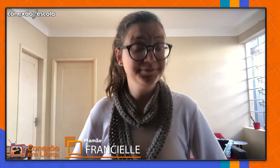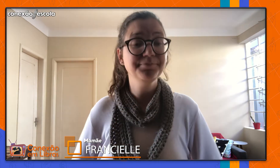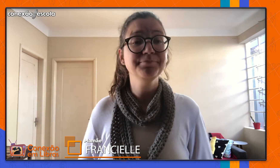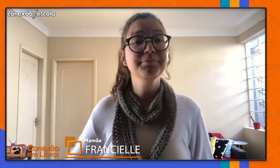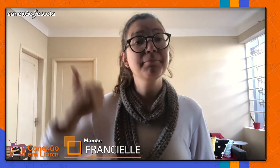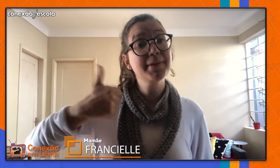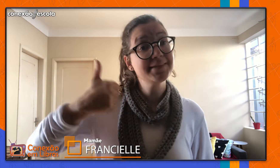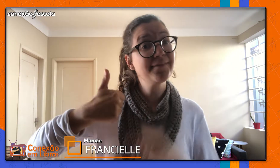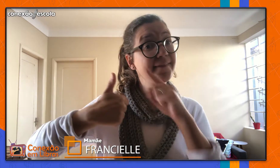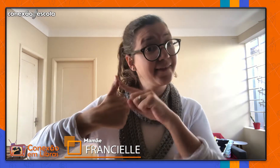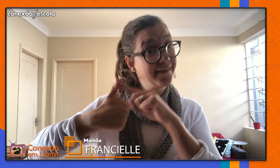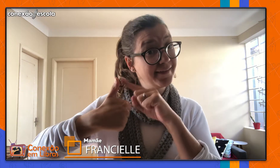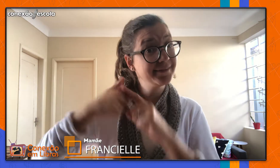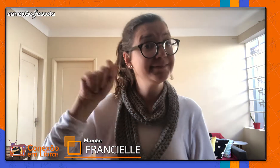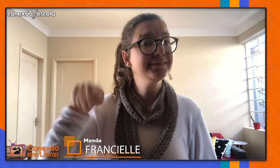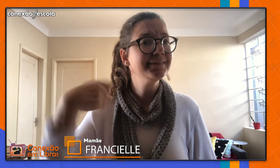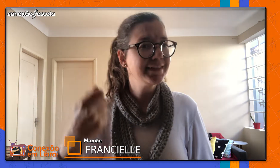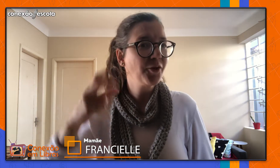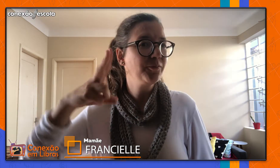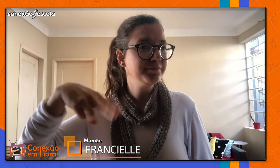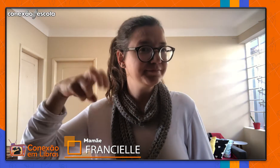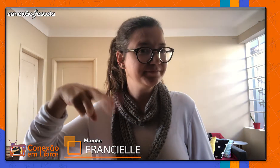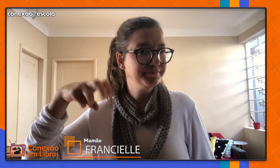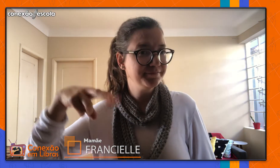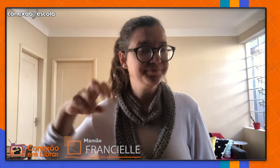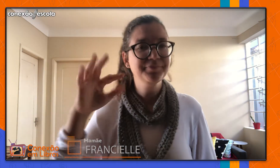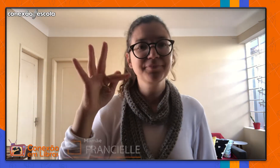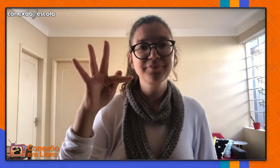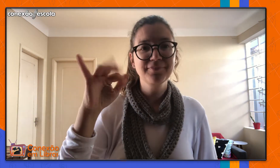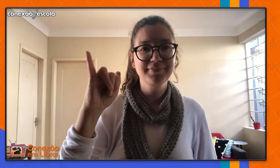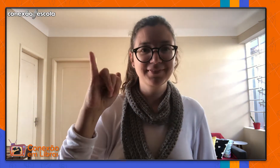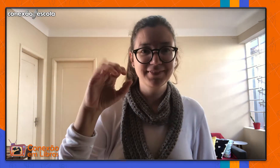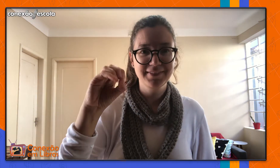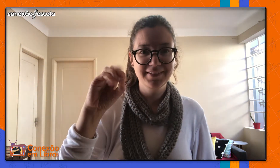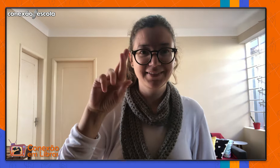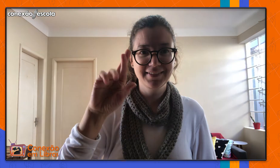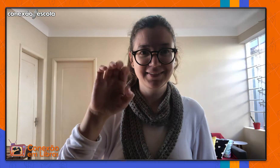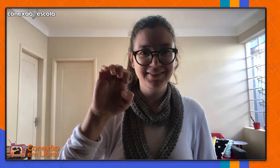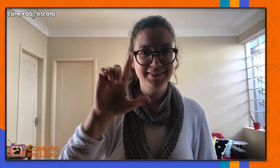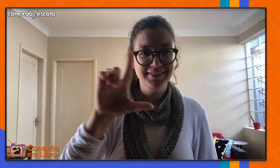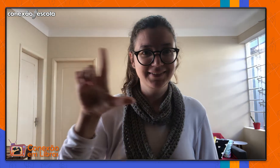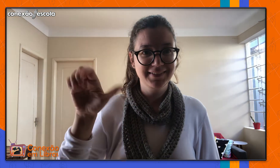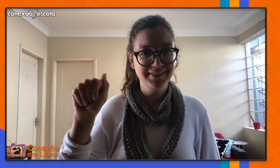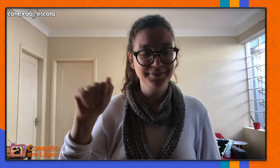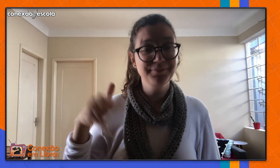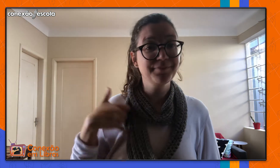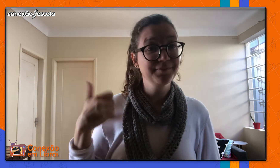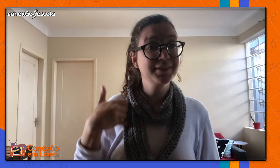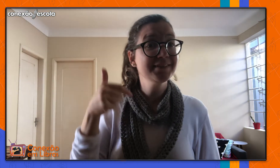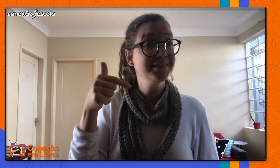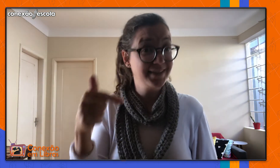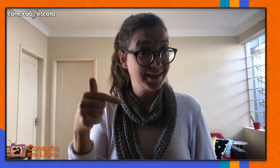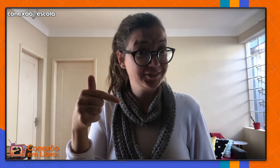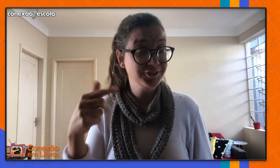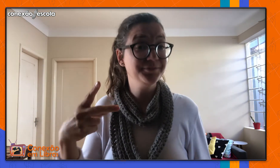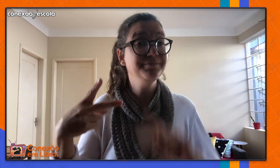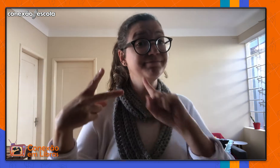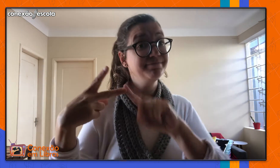surdas. A primeira, o sinal dela é este e ela se chama Fiorella, tem 7